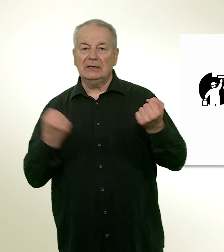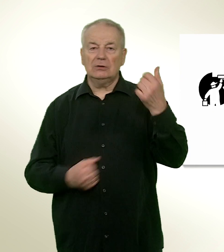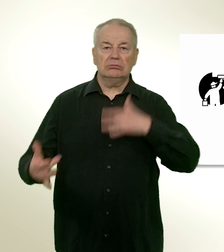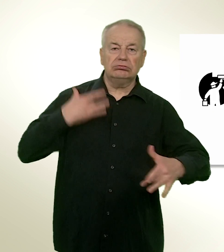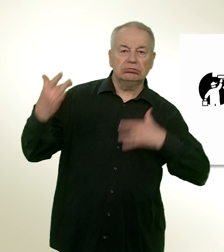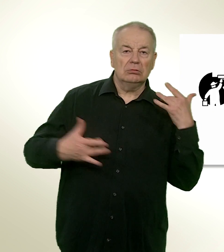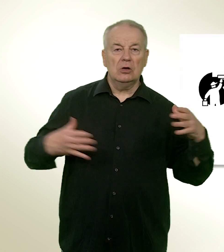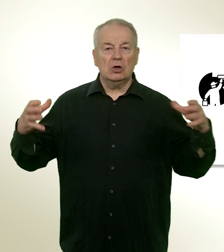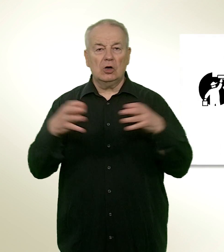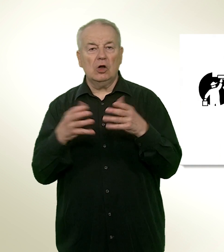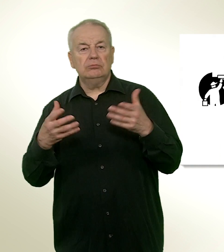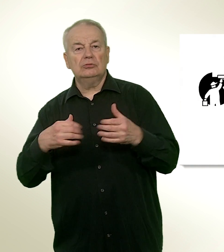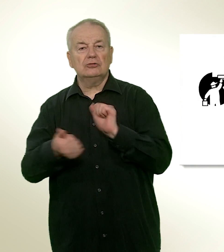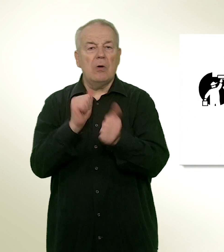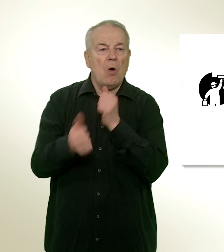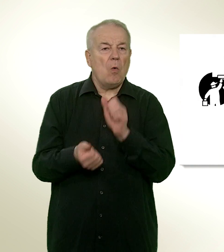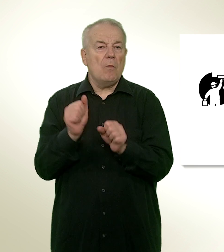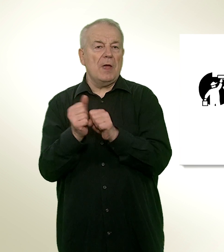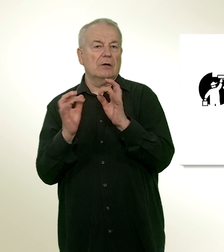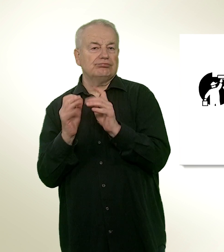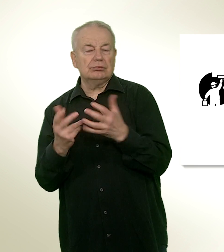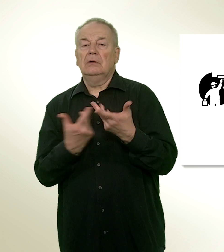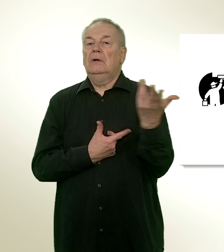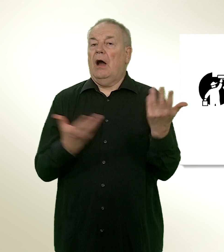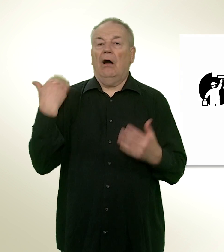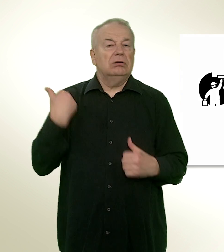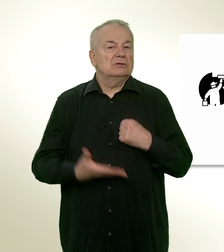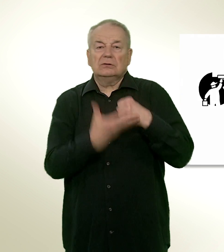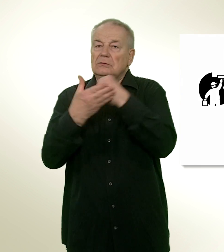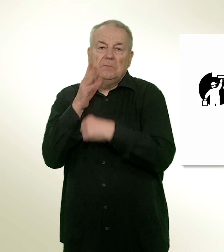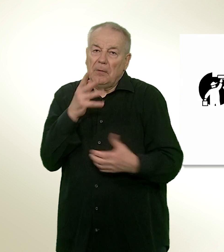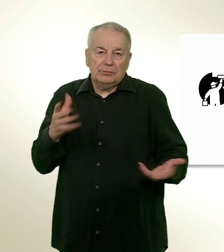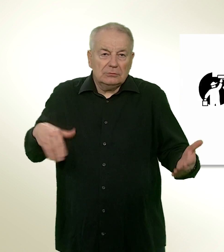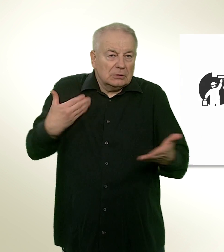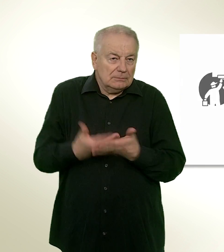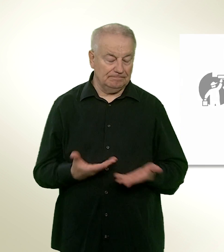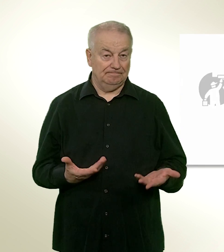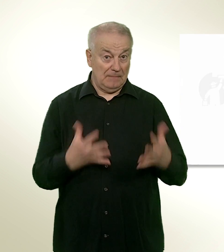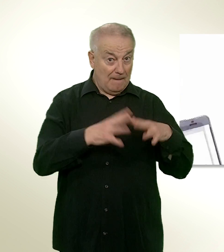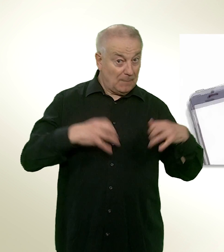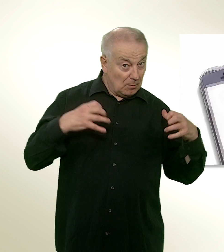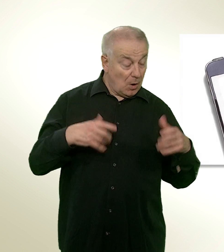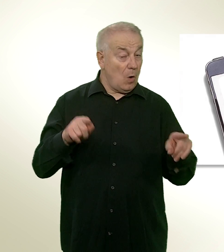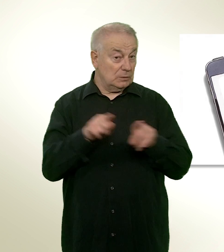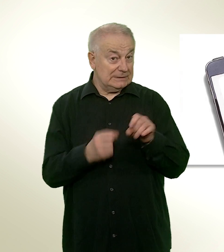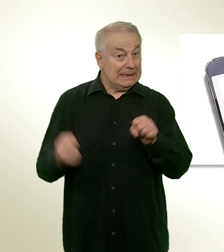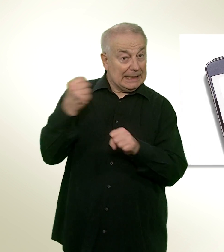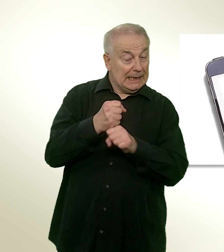de sport ou garderies qui n'avaient pas pu être soutenus jusque-là. Le Parlement a par ailleurs créé les bases légales